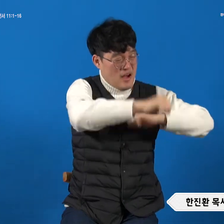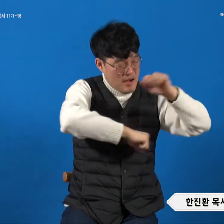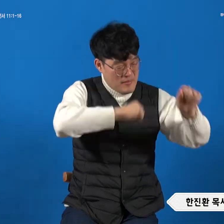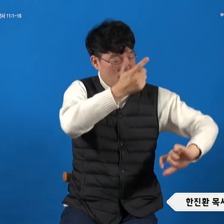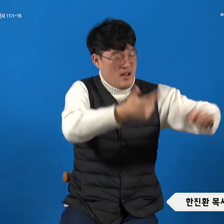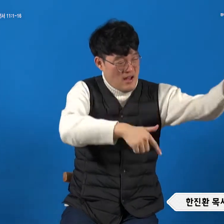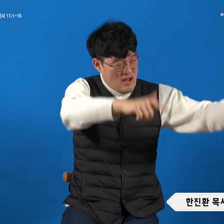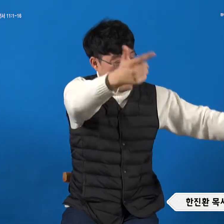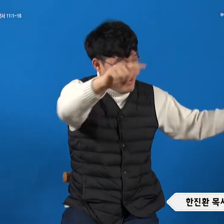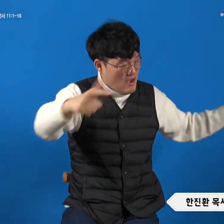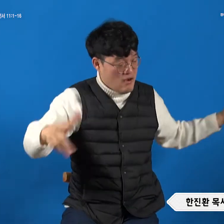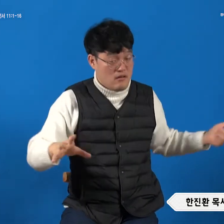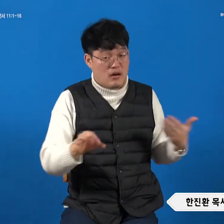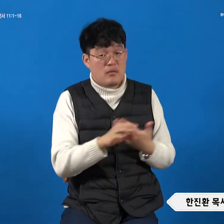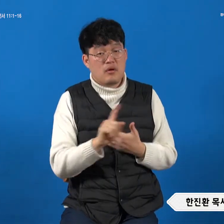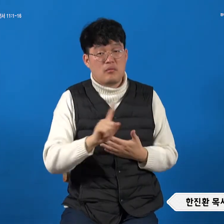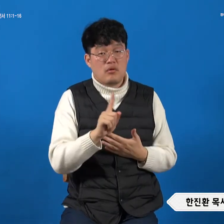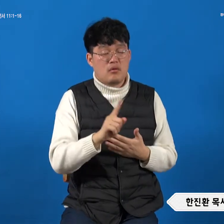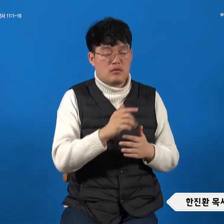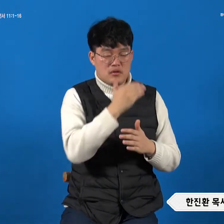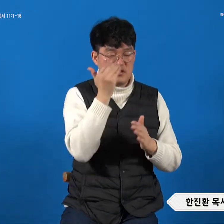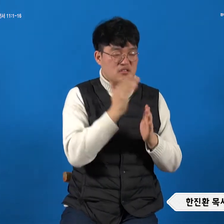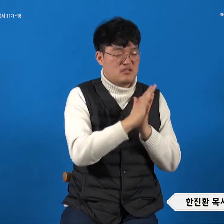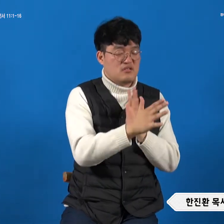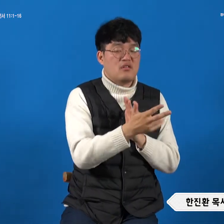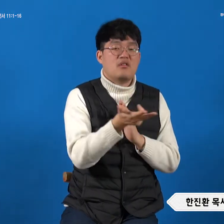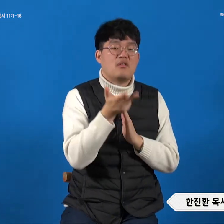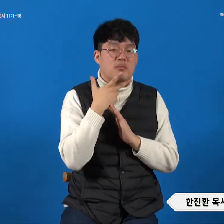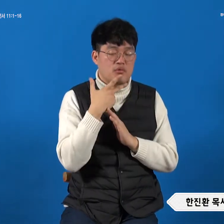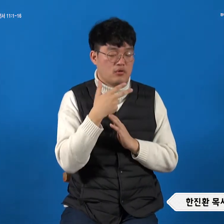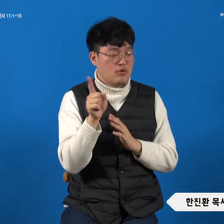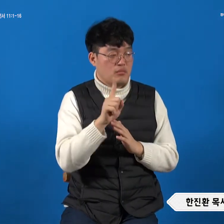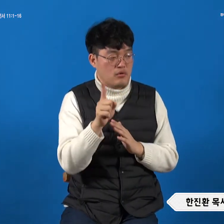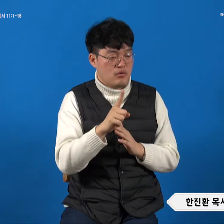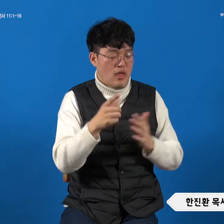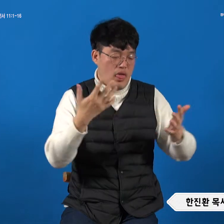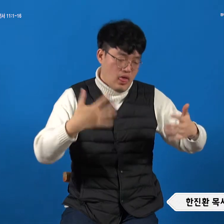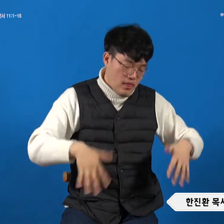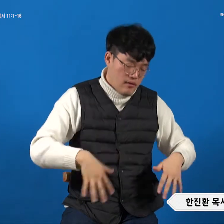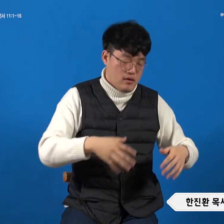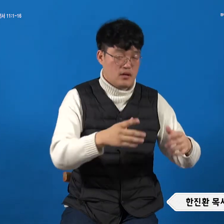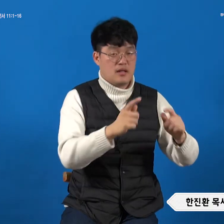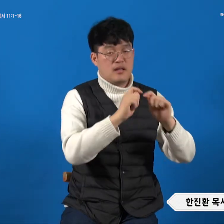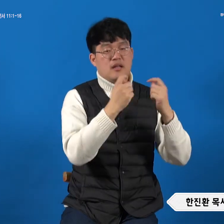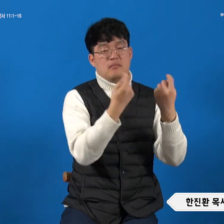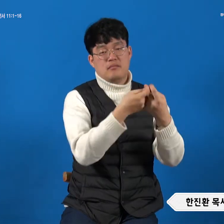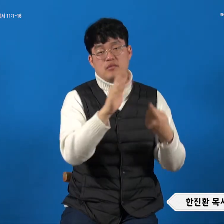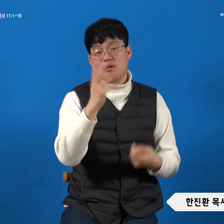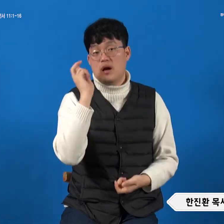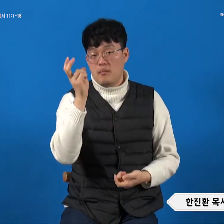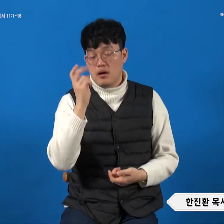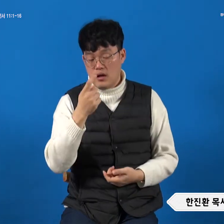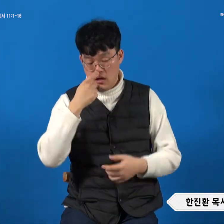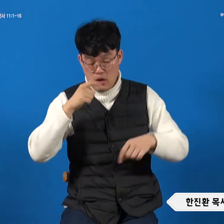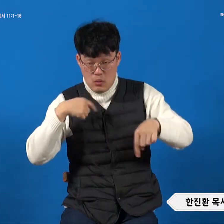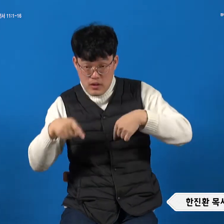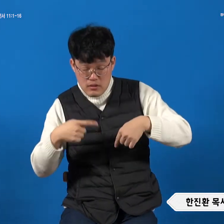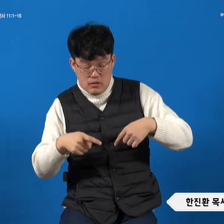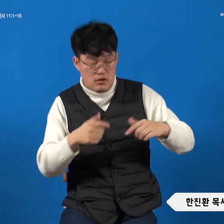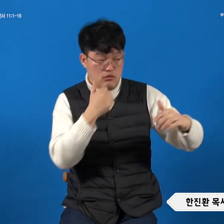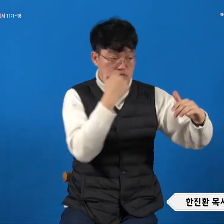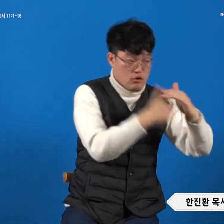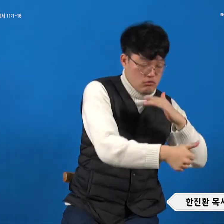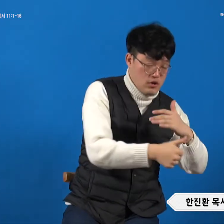제각각 자기 주장대로 하면 그러면 아주 무질서하고 중구난방인 팀이 될 것입니다. 그렇게